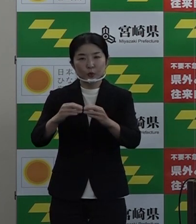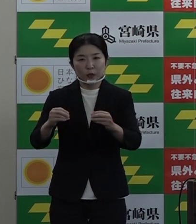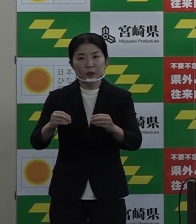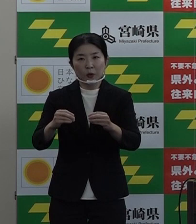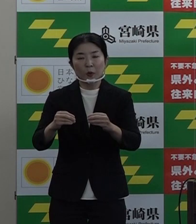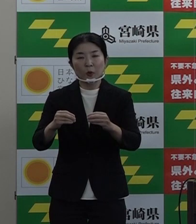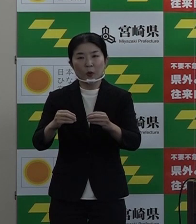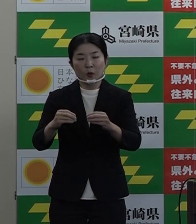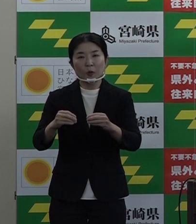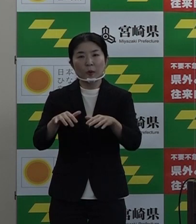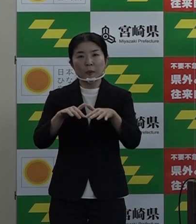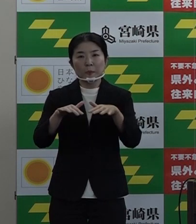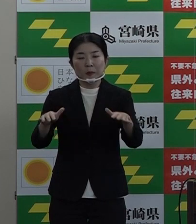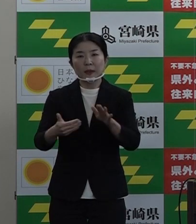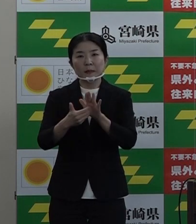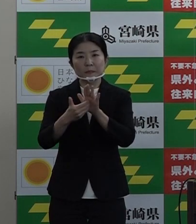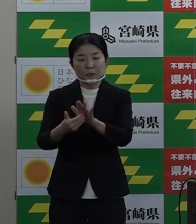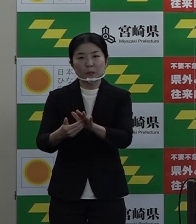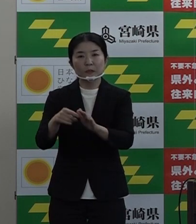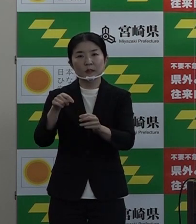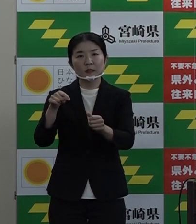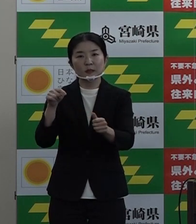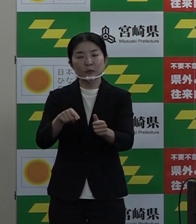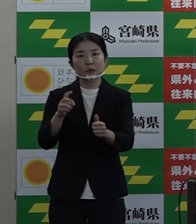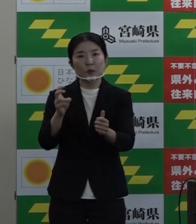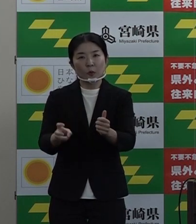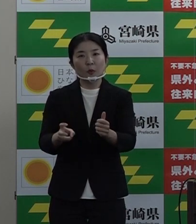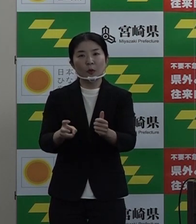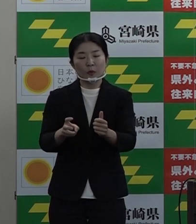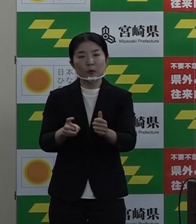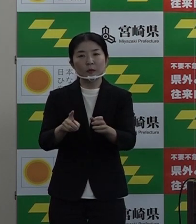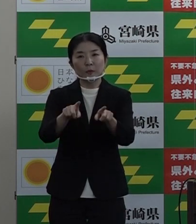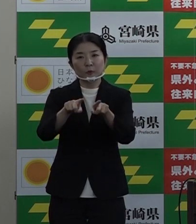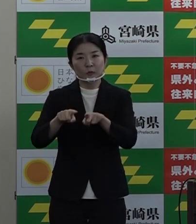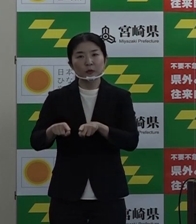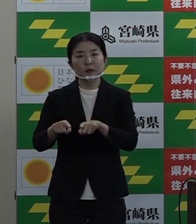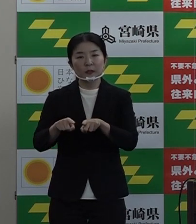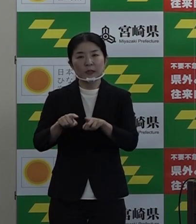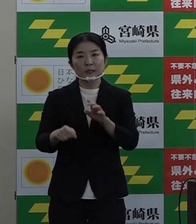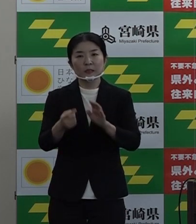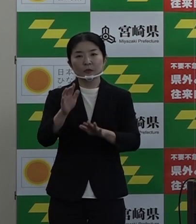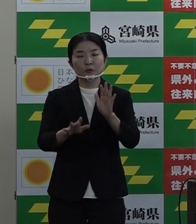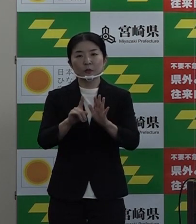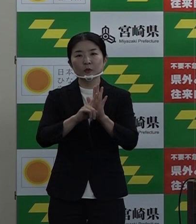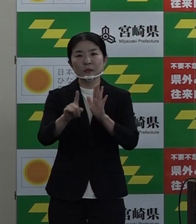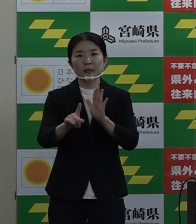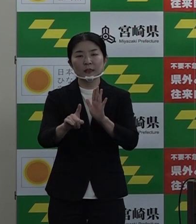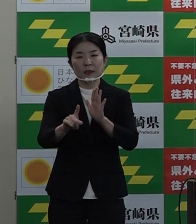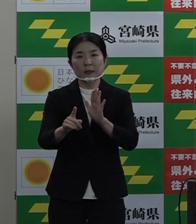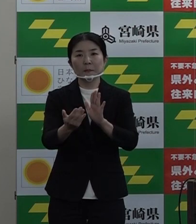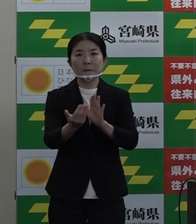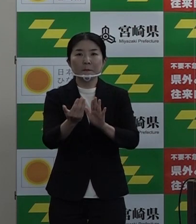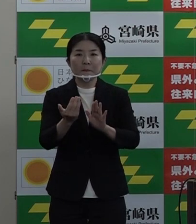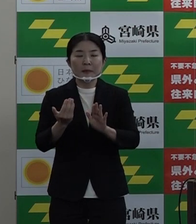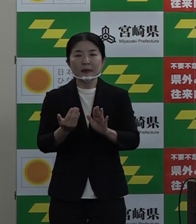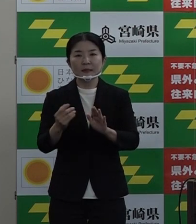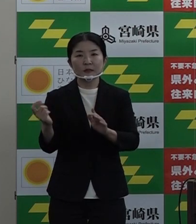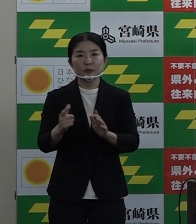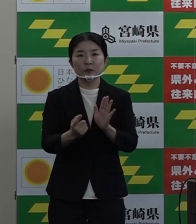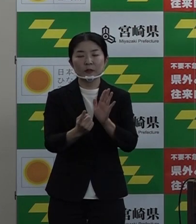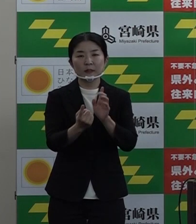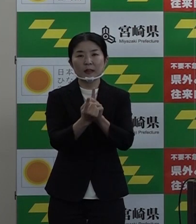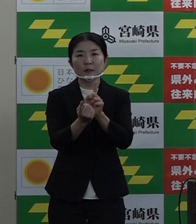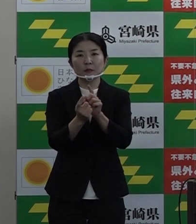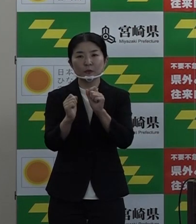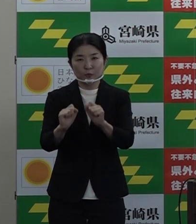止等重点措置でありまして、対象を絞って、緊急事態宣言とかそういう状況になる前にですね、強い対策を打っ